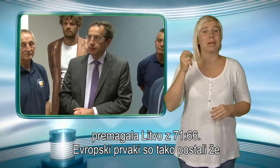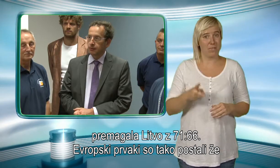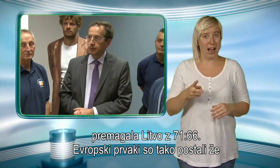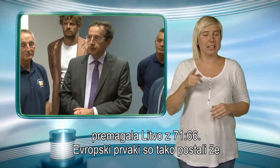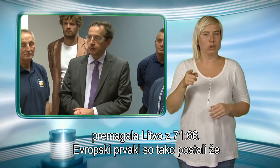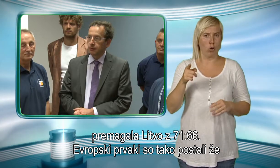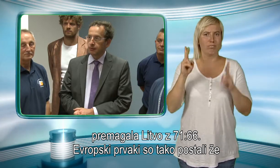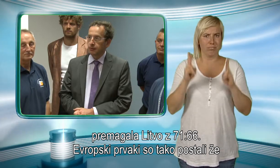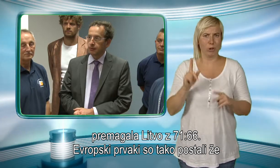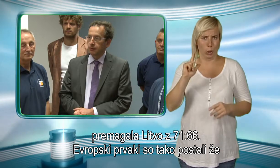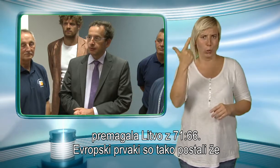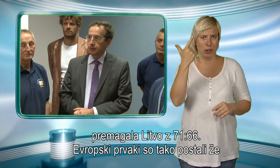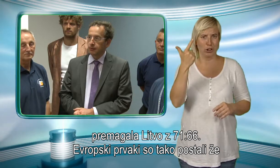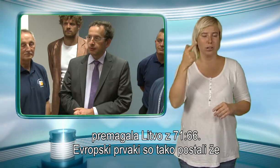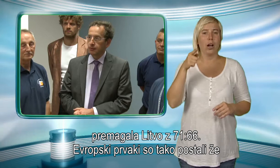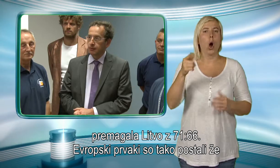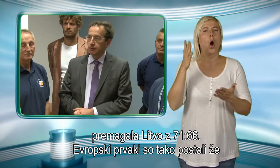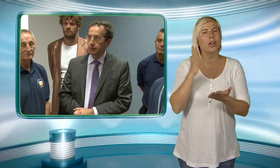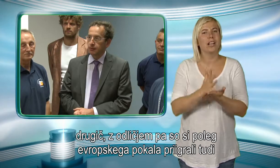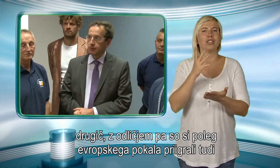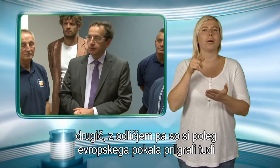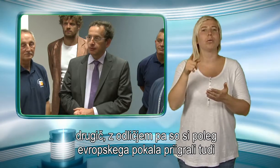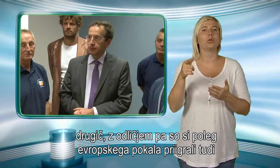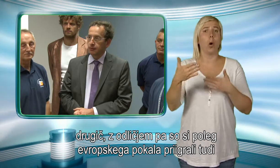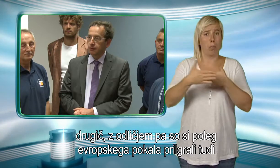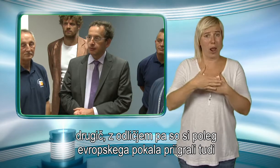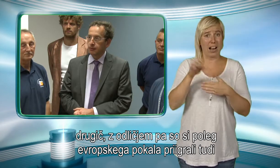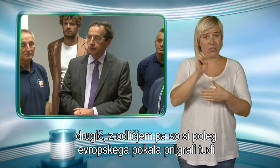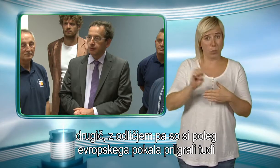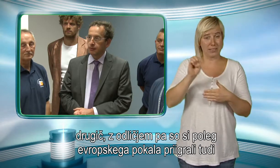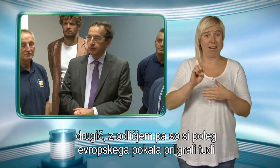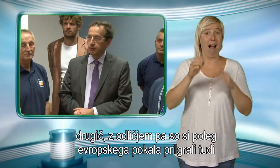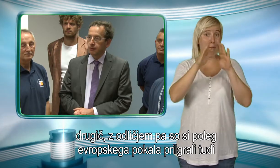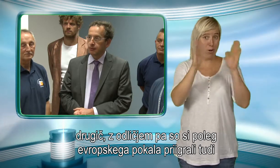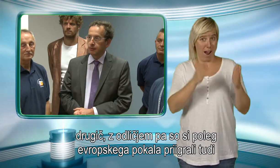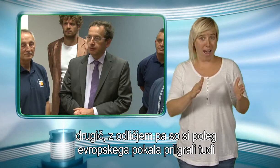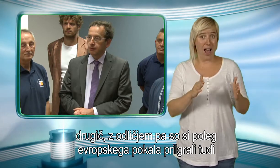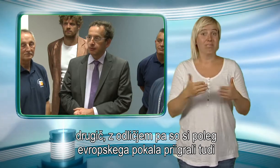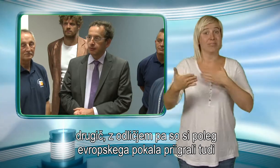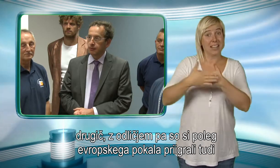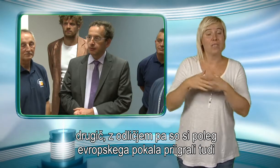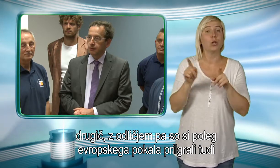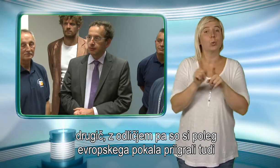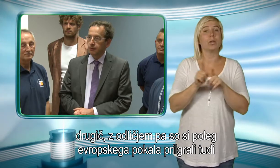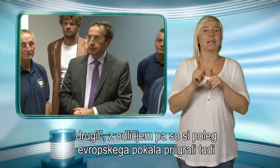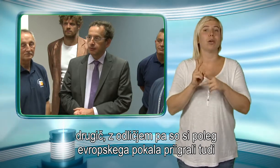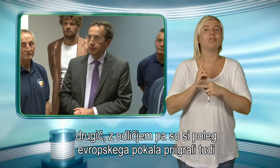Evropski prvaki so tako postali že drugič, z odličjem pa so si poleg evropskega pokala priigrali tudi vstopnico na olimpijske